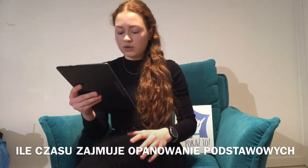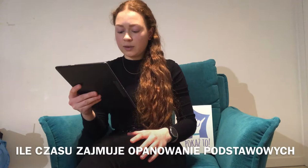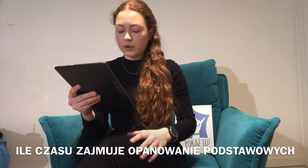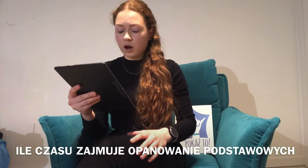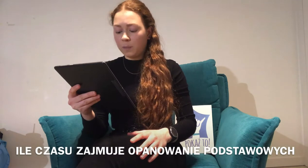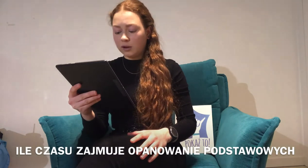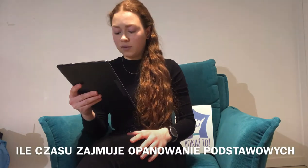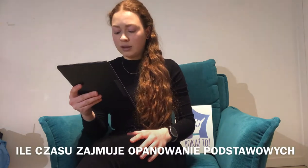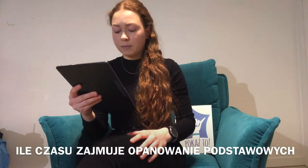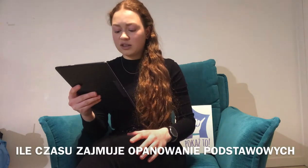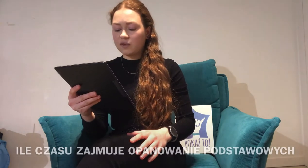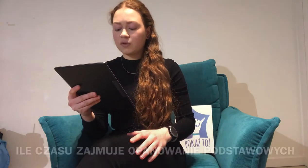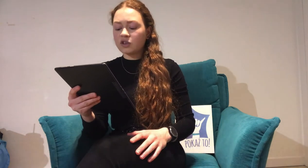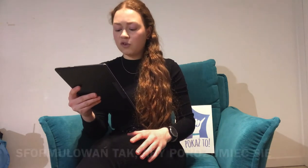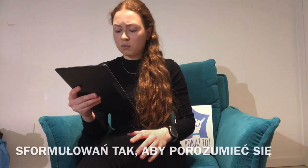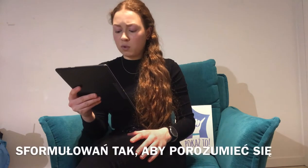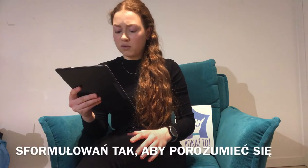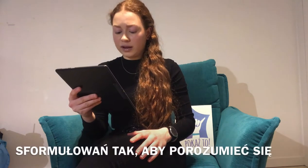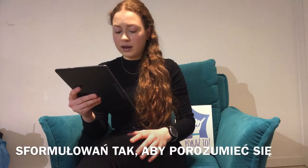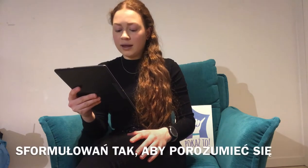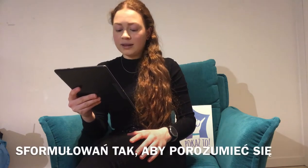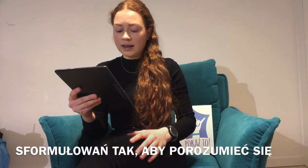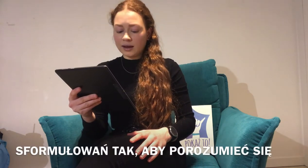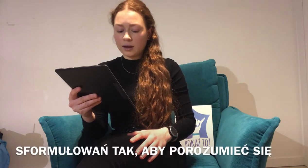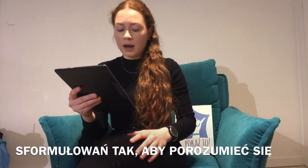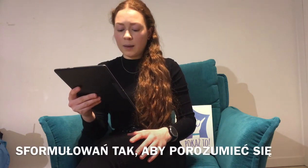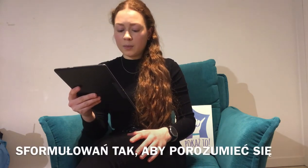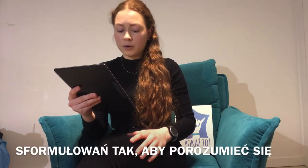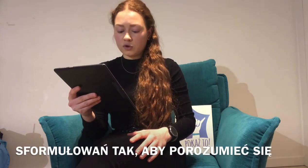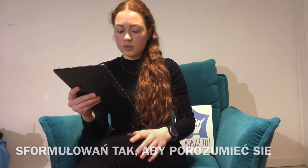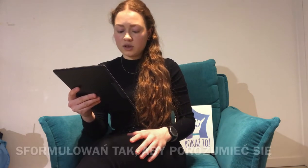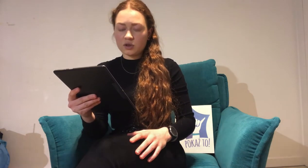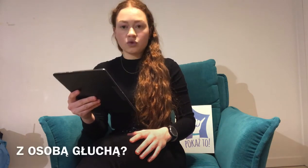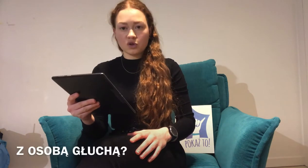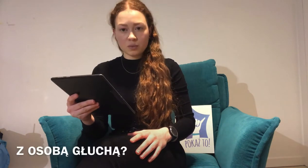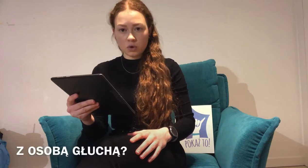zajmuje opanowanie podstawowych sformułowań, tak aby porozumieć się z osobą głuchą?